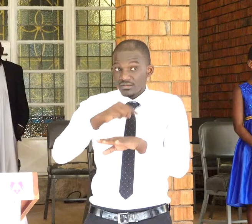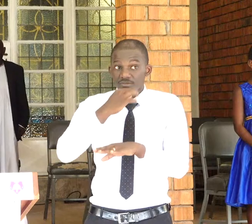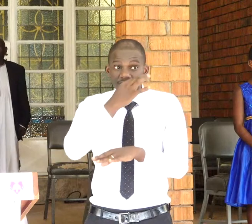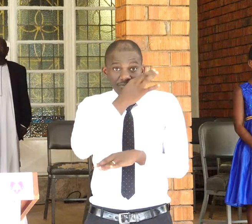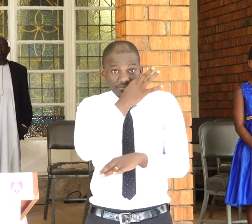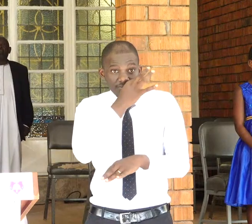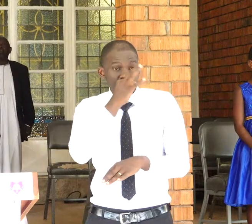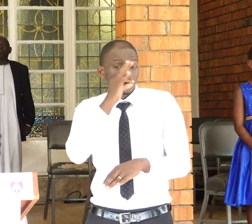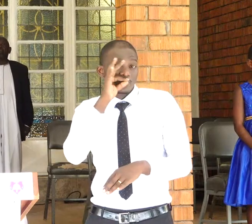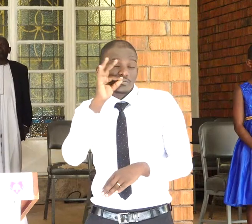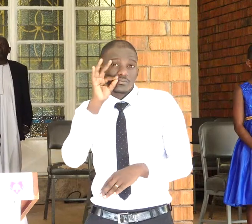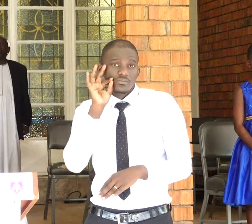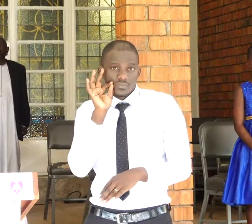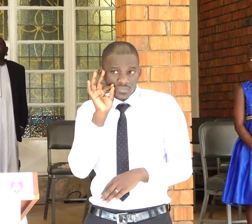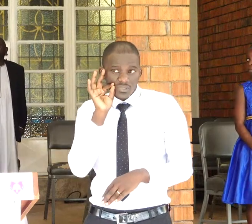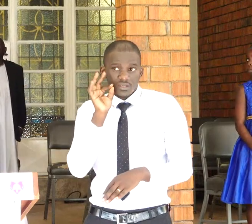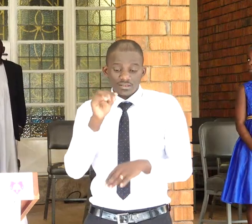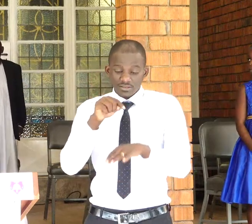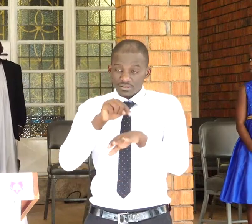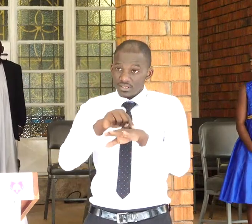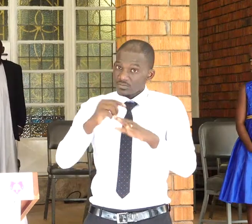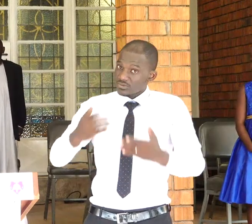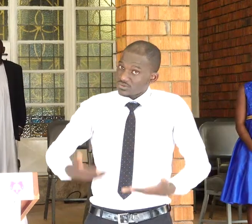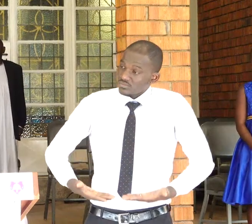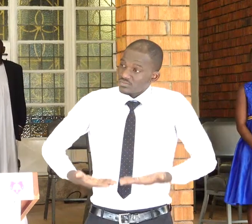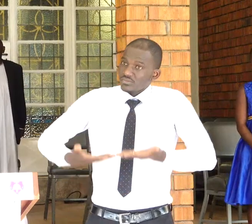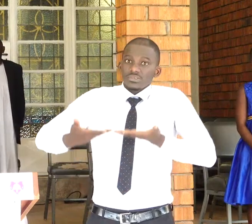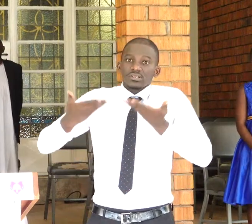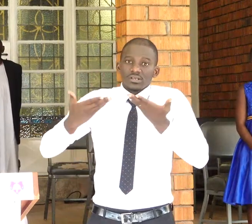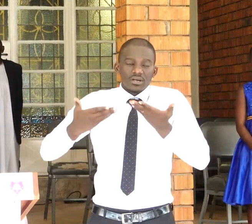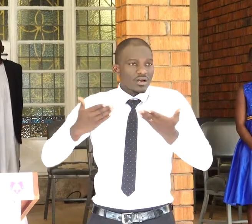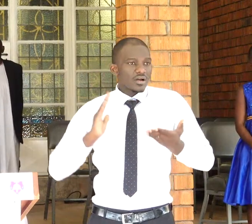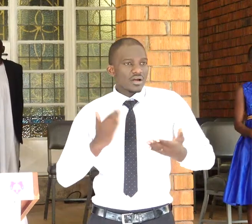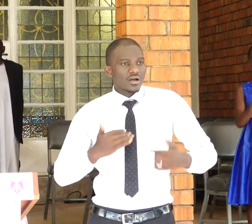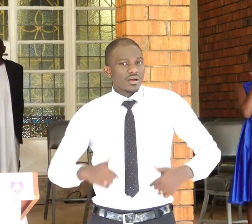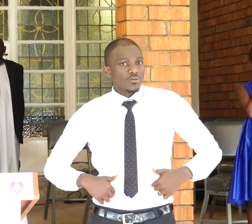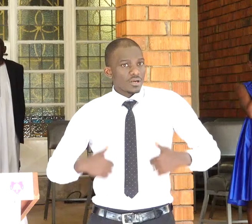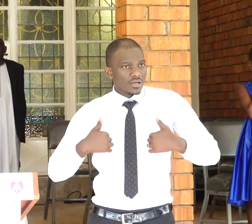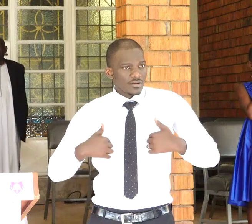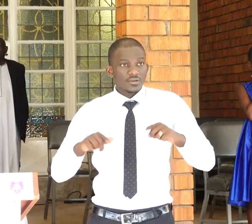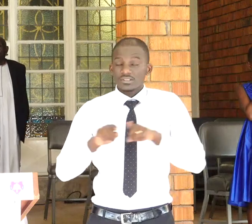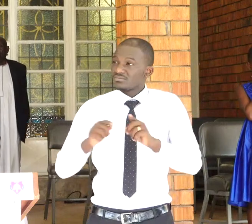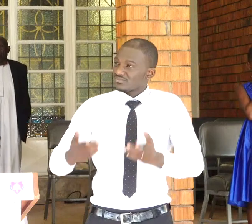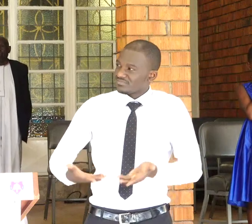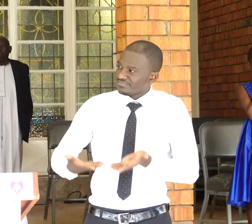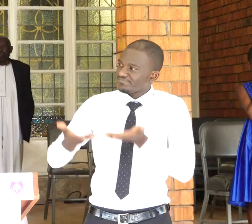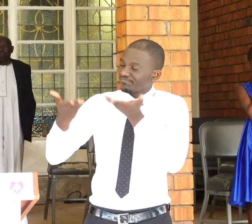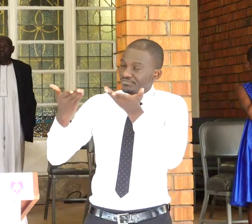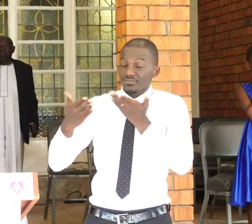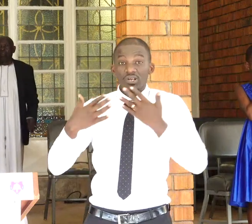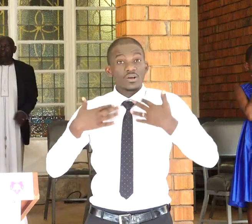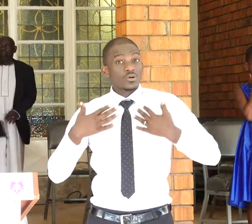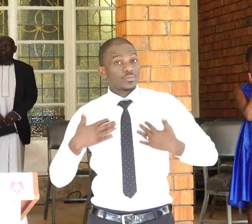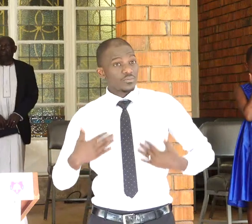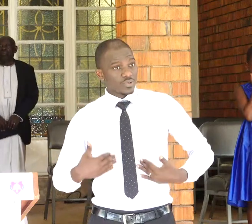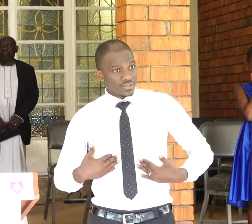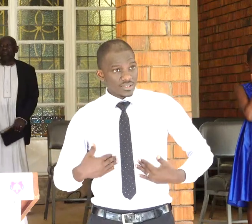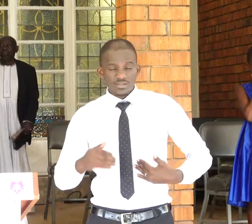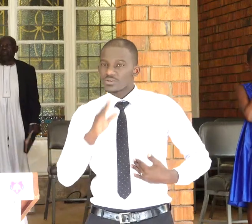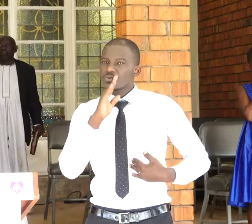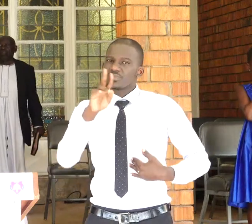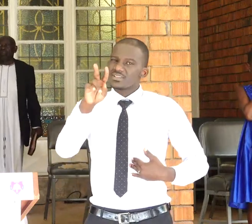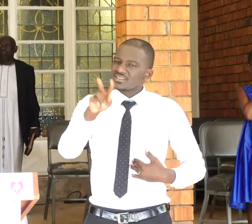eby'okusiiba mbiyita biro bya kuwaayo obulamu bwaffe na mibiri gyaffe okubeera saddaaka